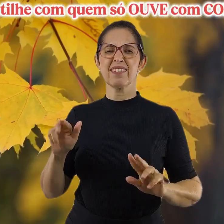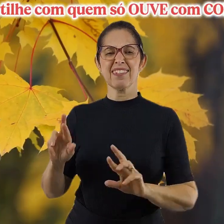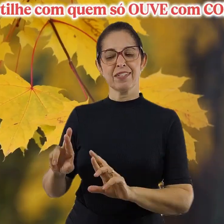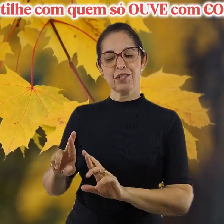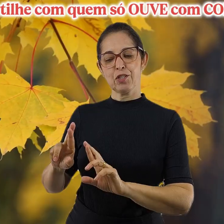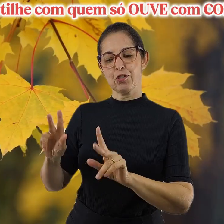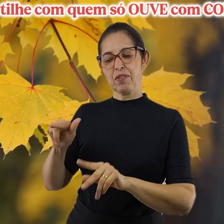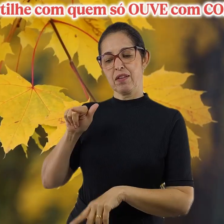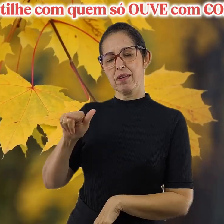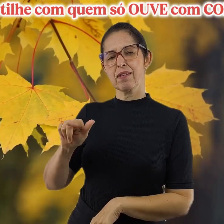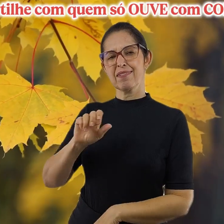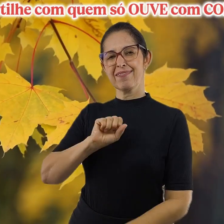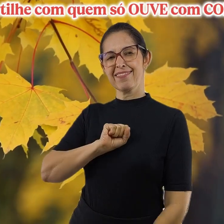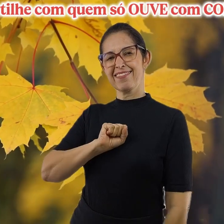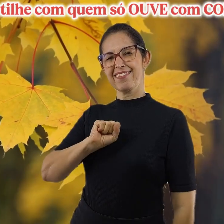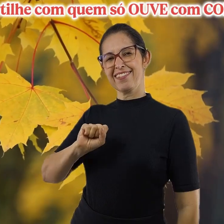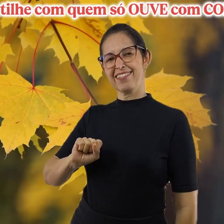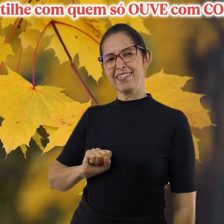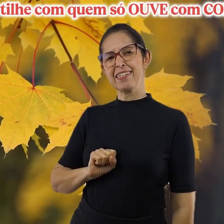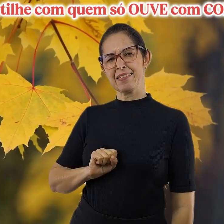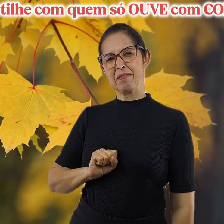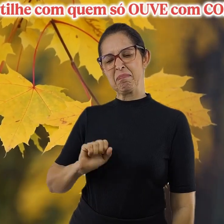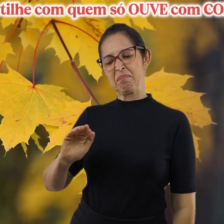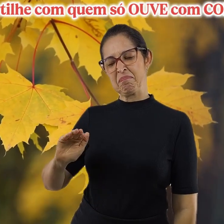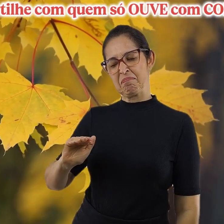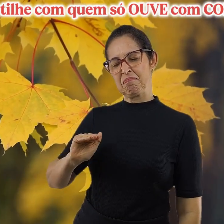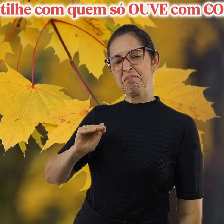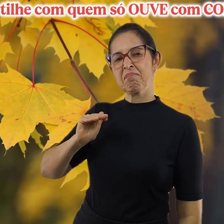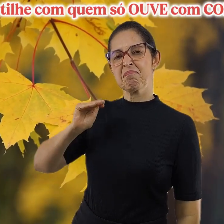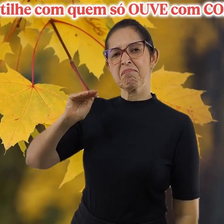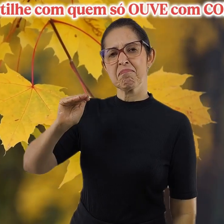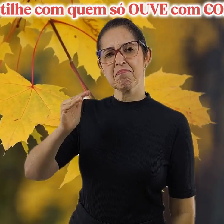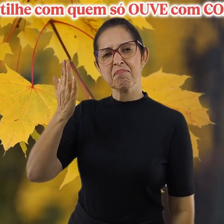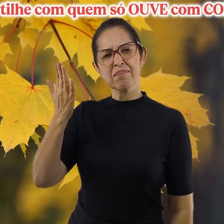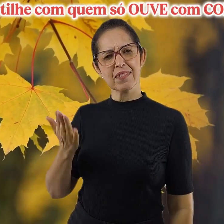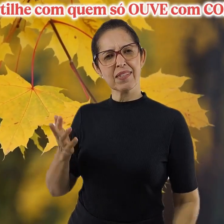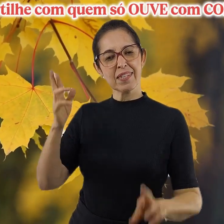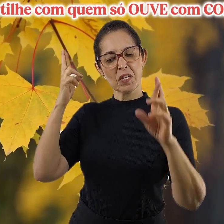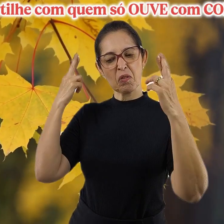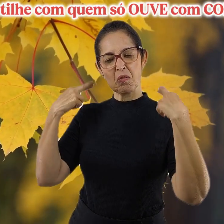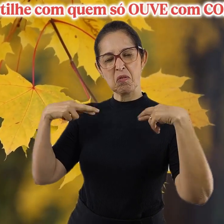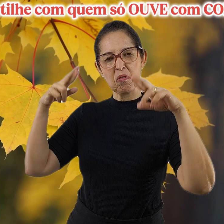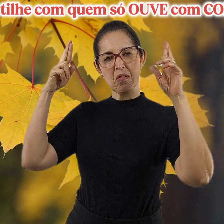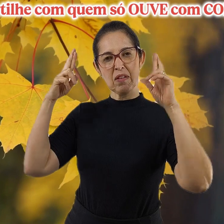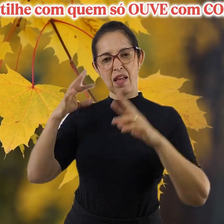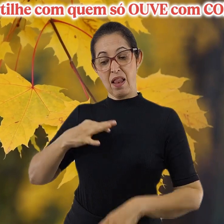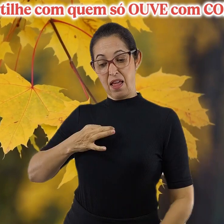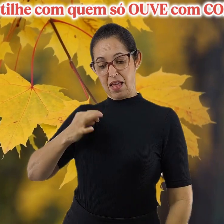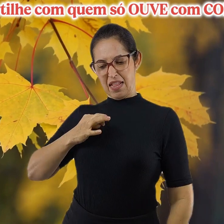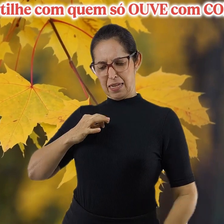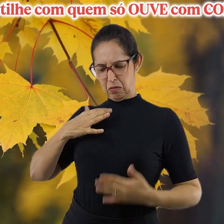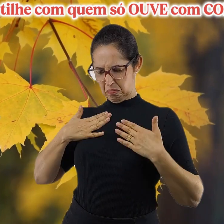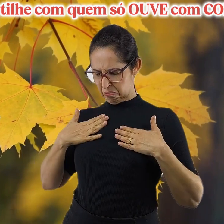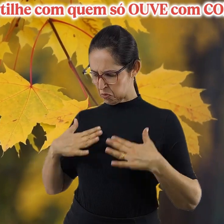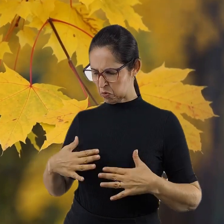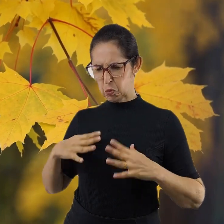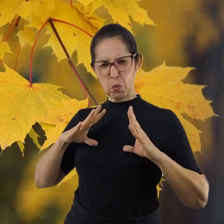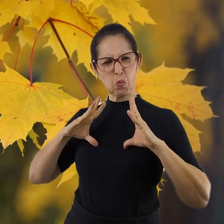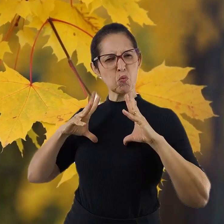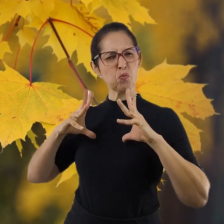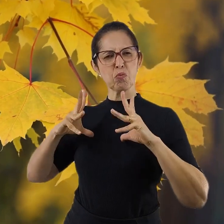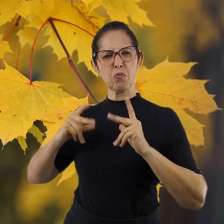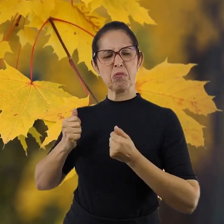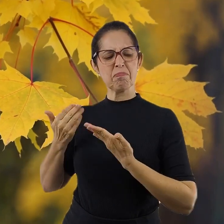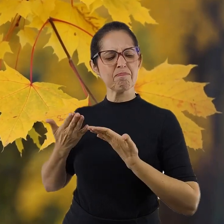Jesus, como sacerdote, como cordeiro, ele se deu todo. E